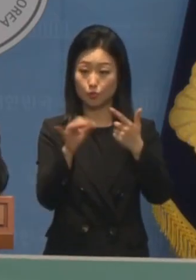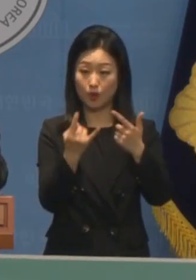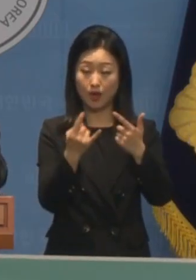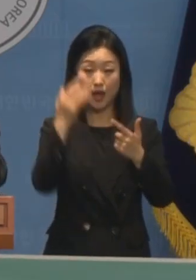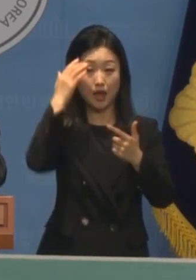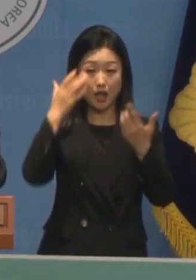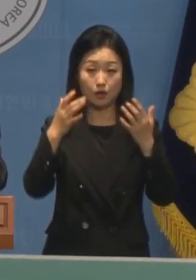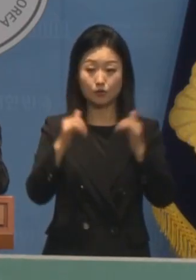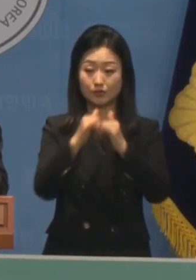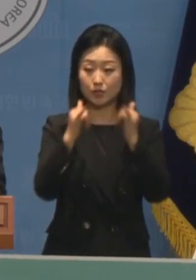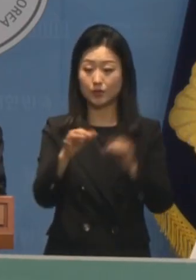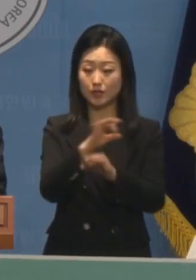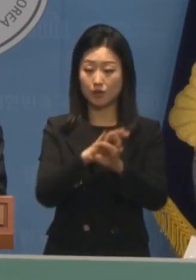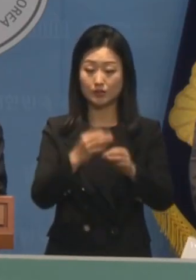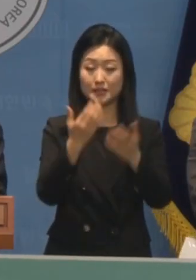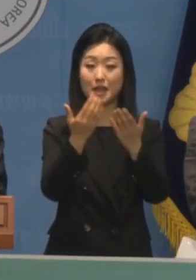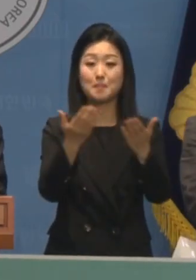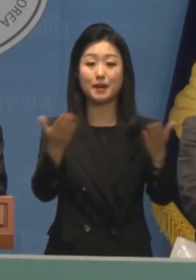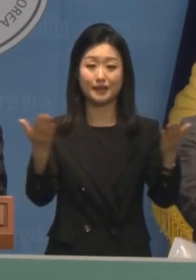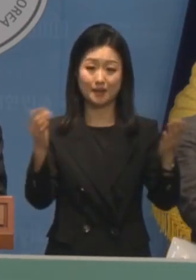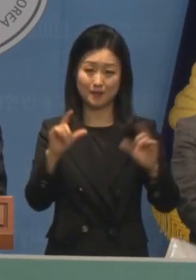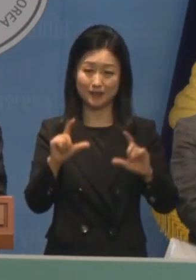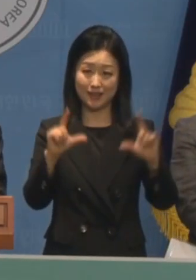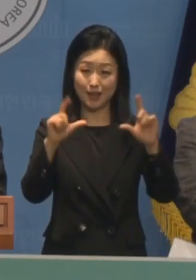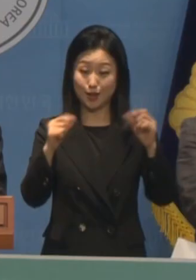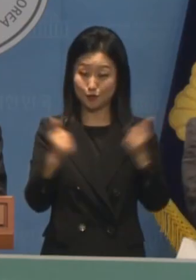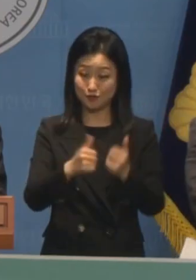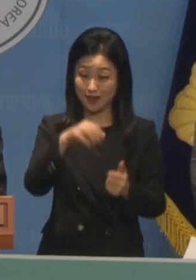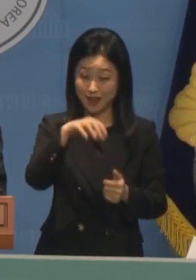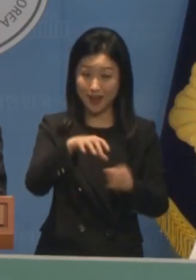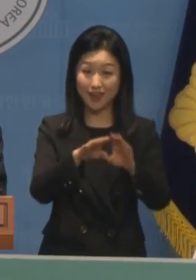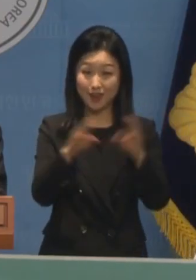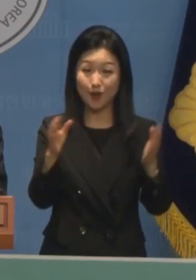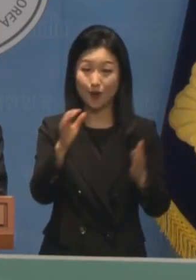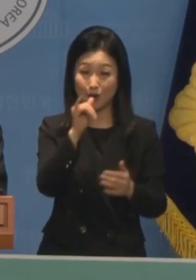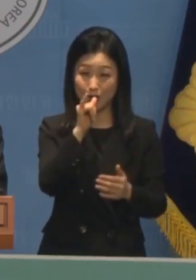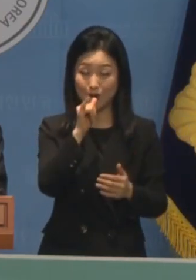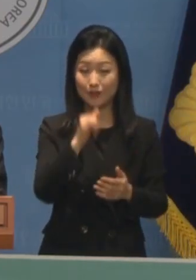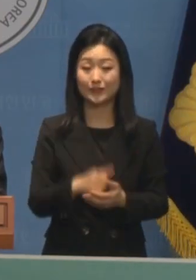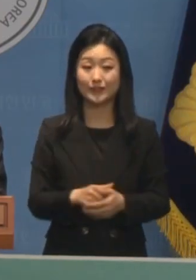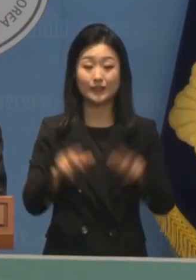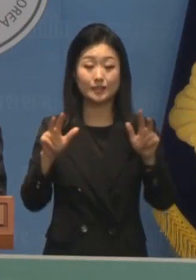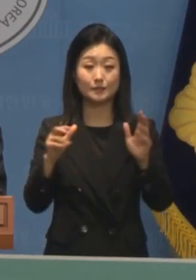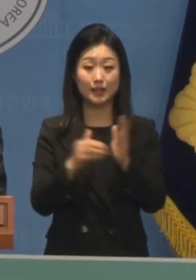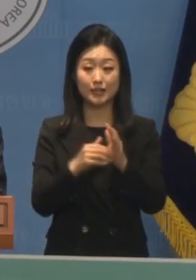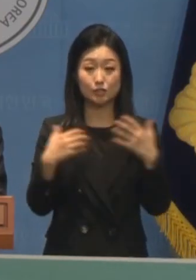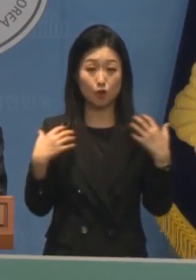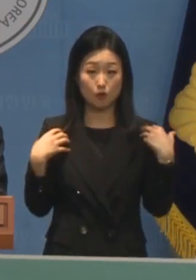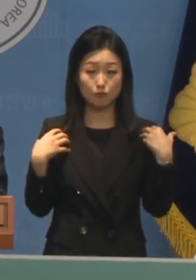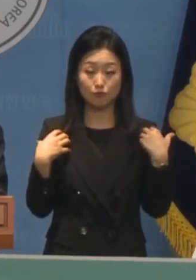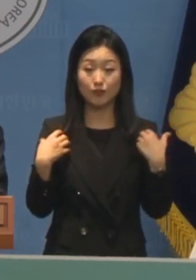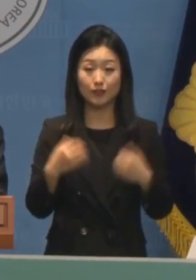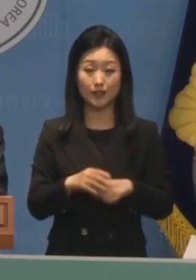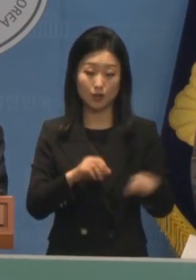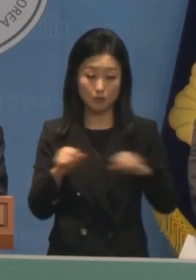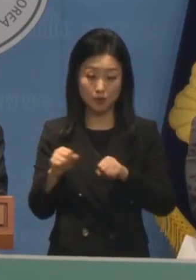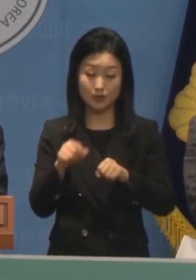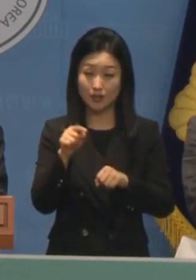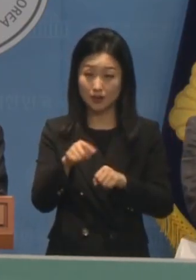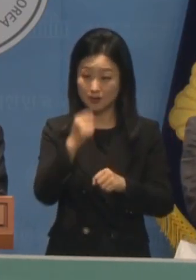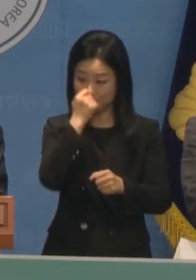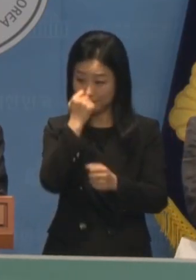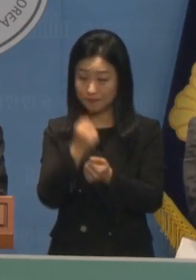대한민국 사회적 경제박람회가 국회에서 진행되는 날입니다. 그동안 정부가 함께했던 것을